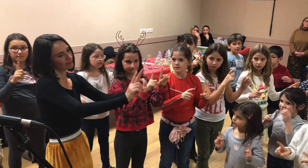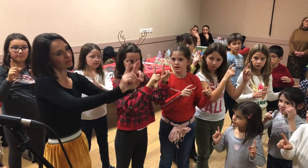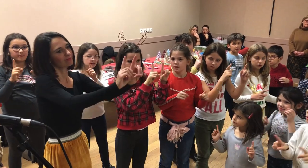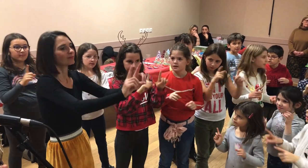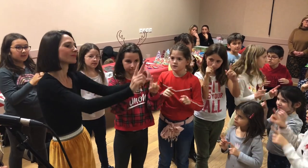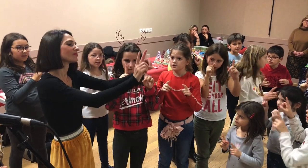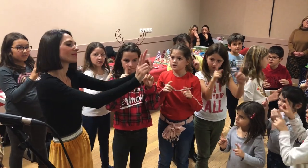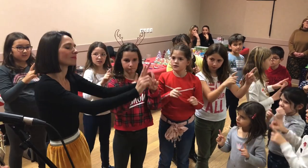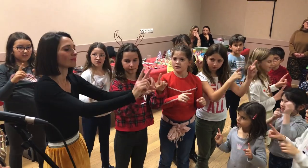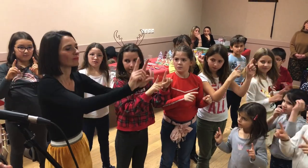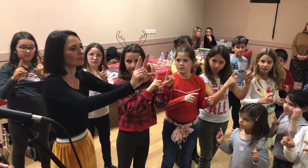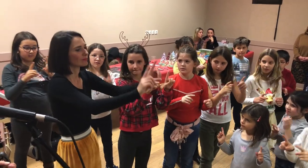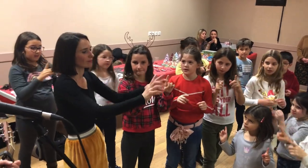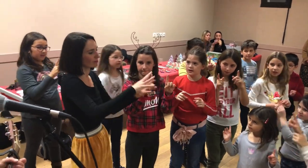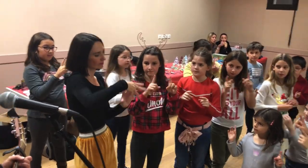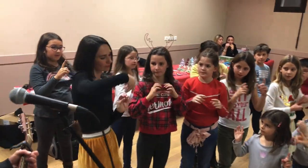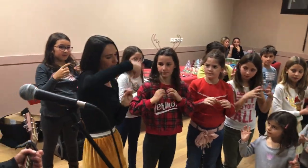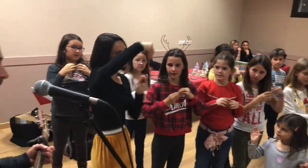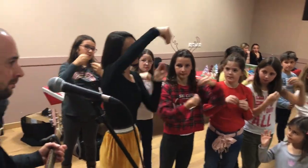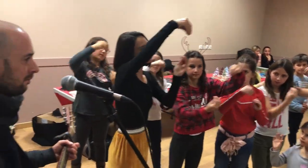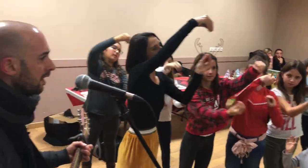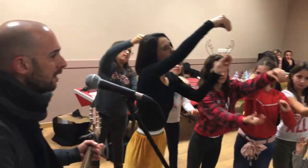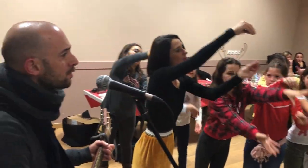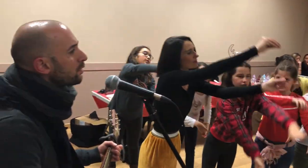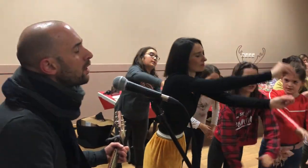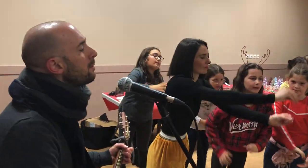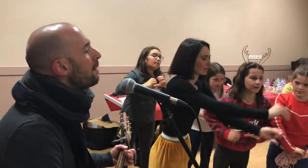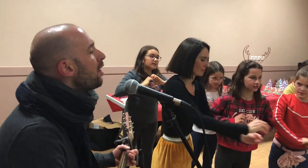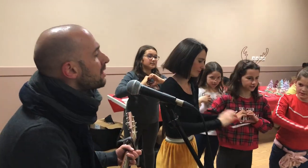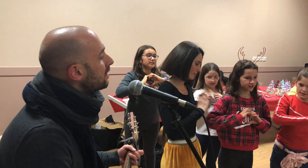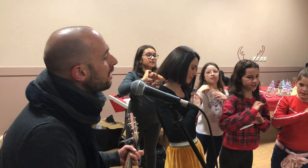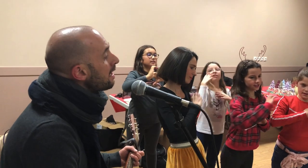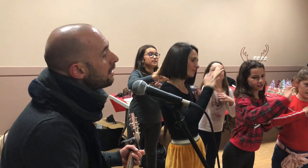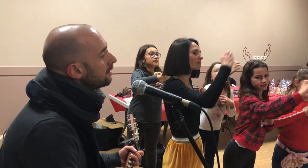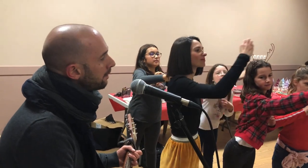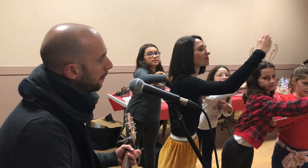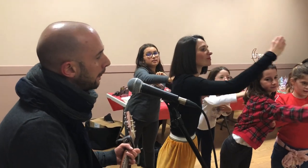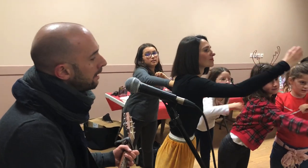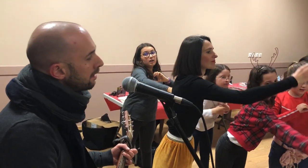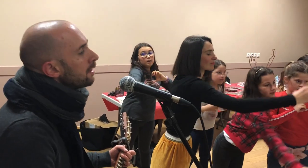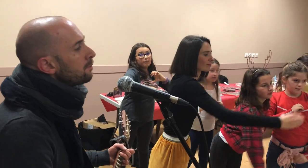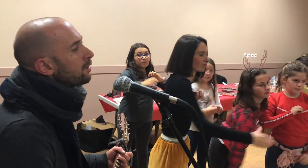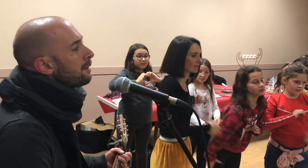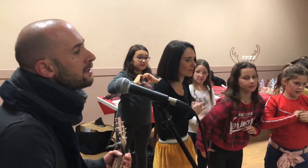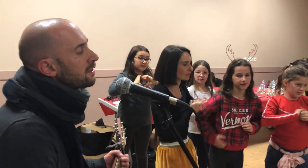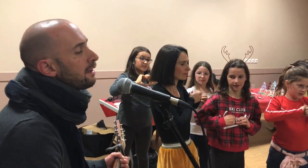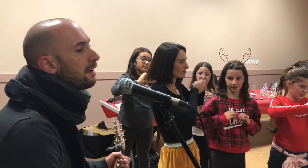je te donne mon je te donne moitié en amitié